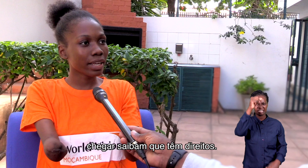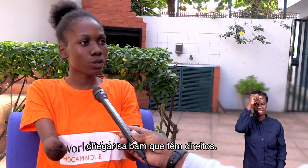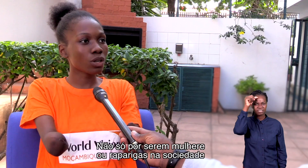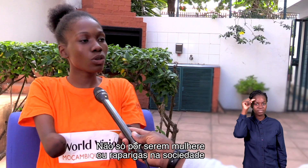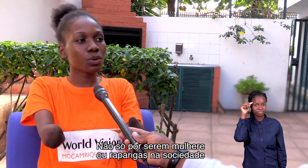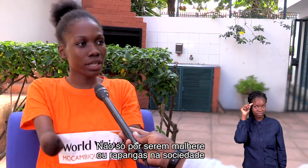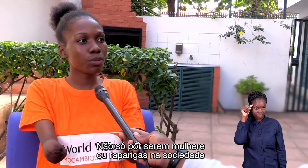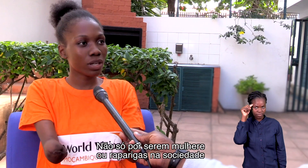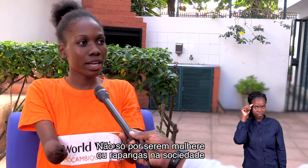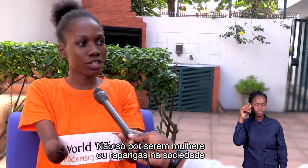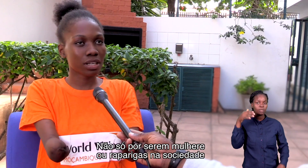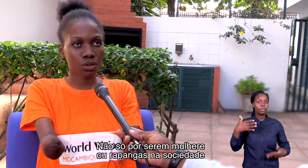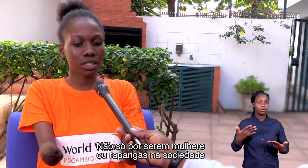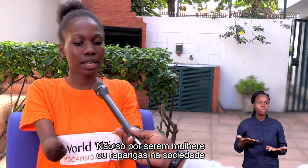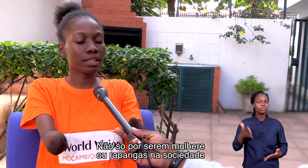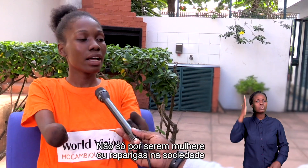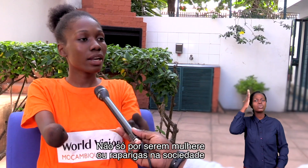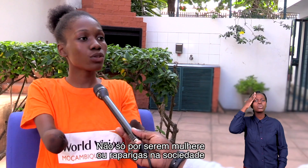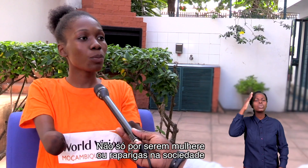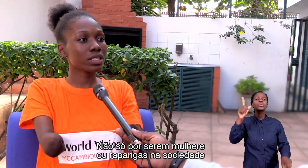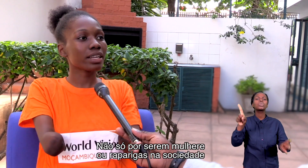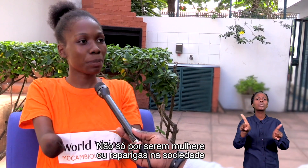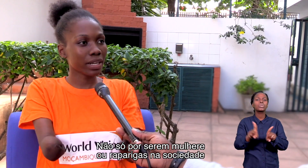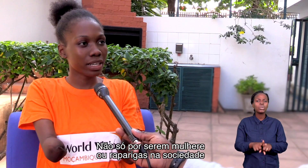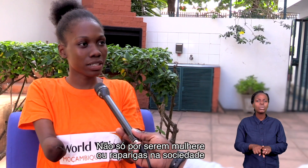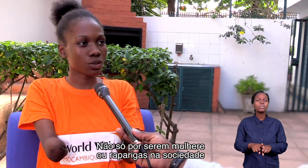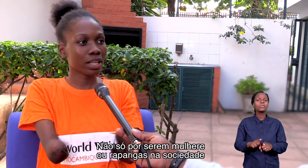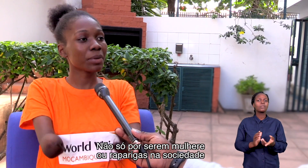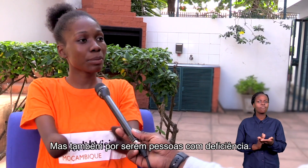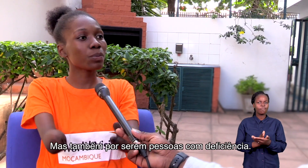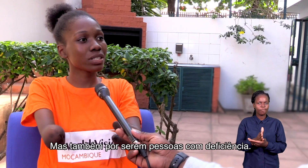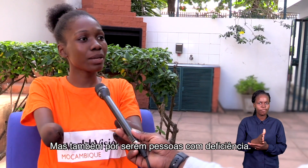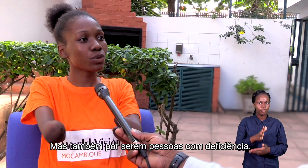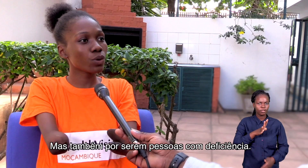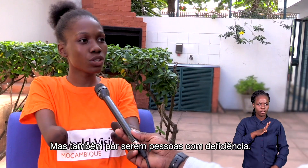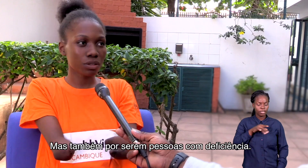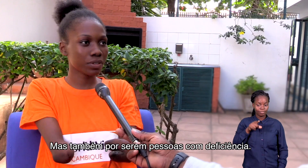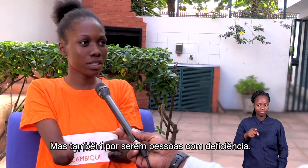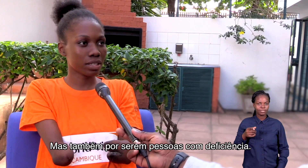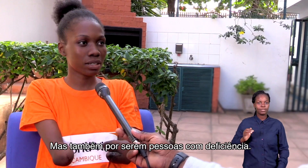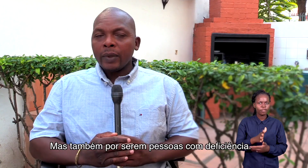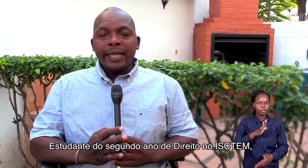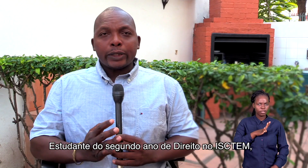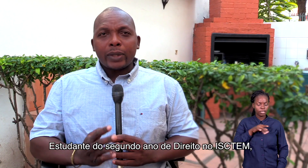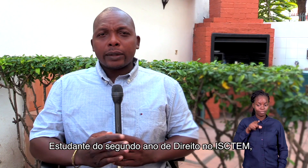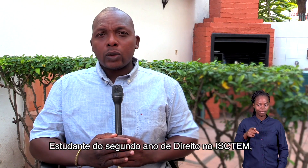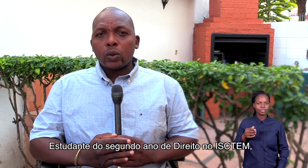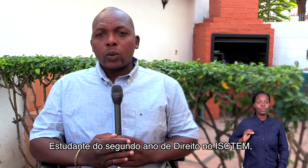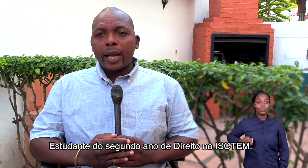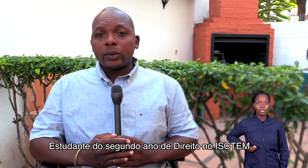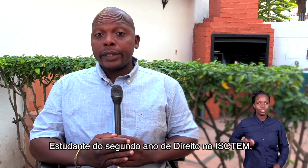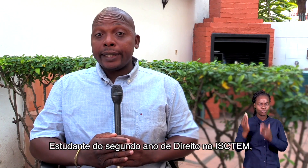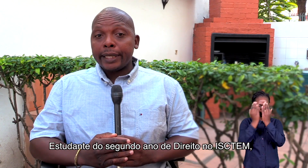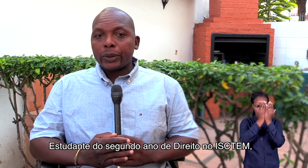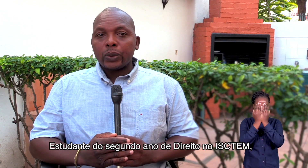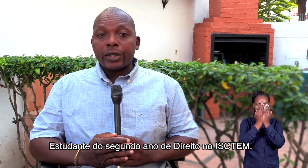têm direitos, não só por serem mulheres na sociedade, não só por serem raparigas na sociedade, mas também por serem pessoas com deficiência. Estudante do segundo